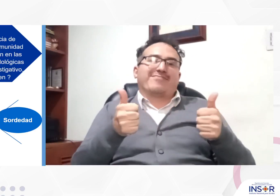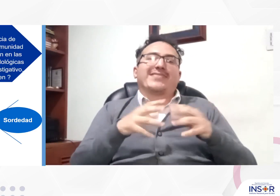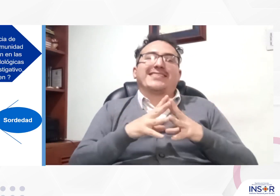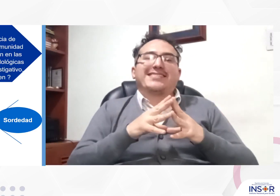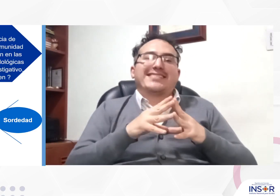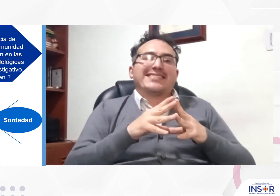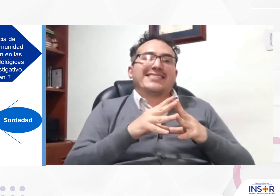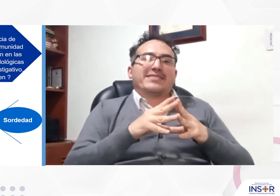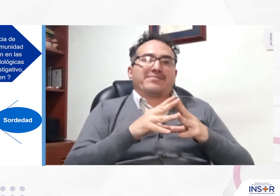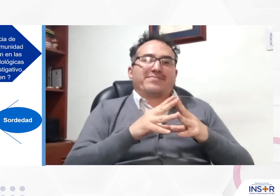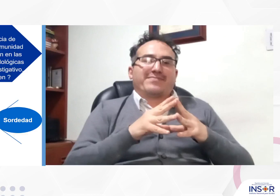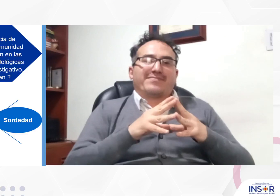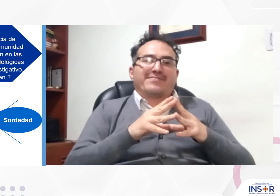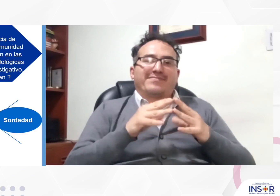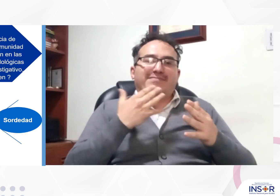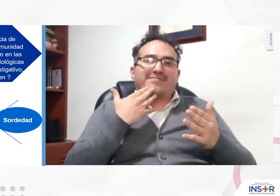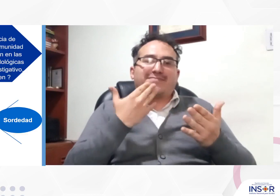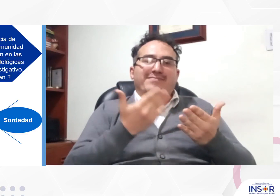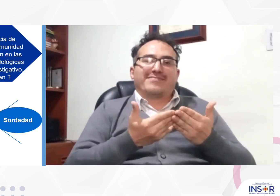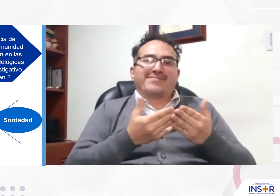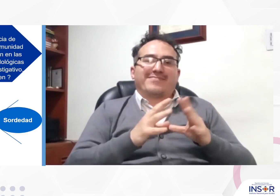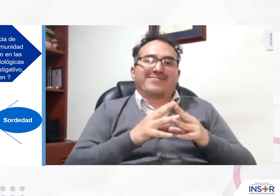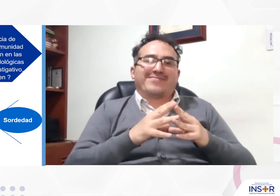otras investigaciones. Muchas gracias.